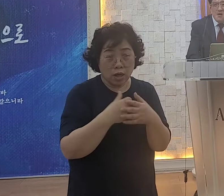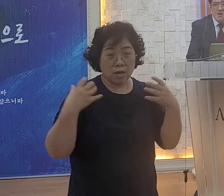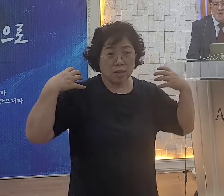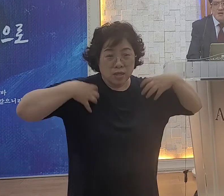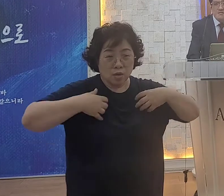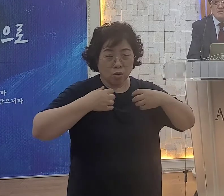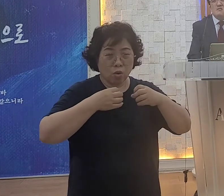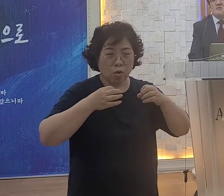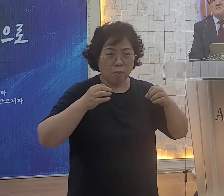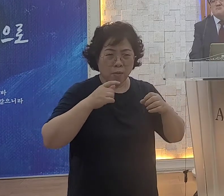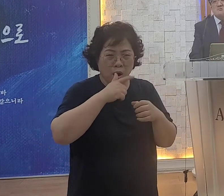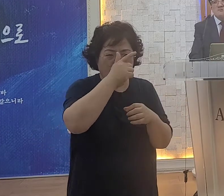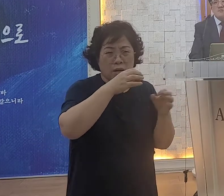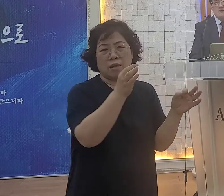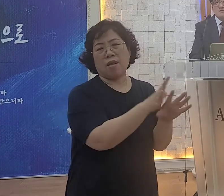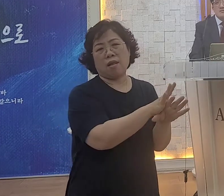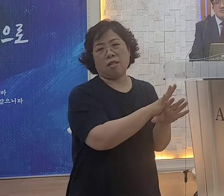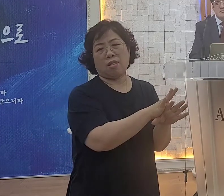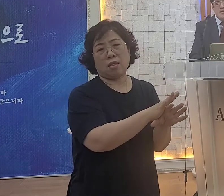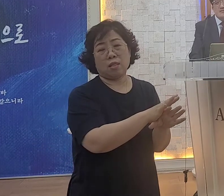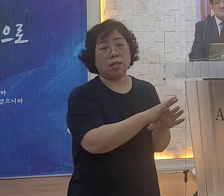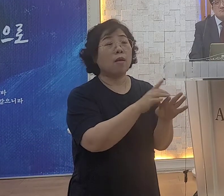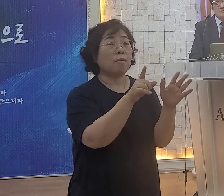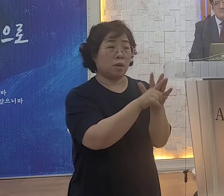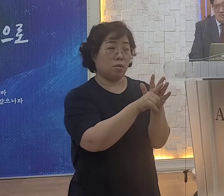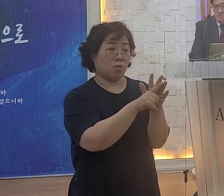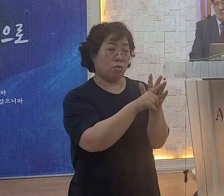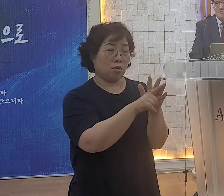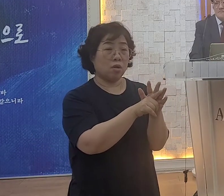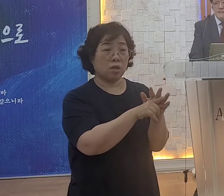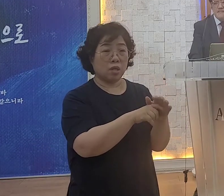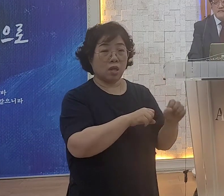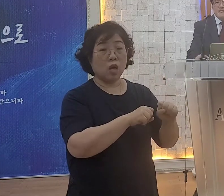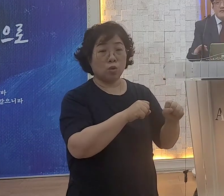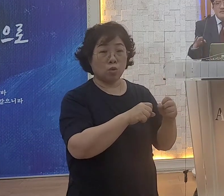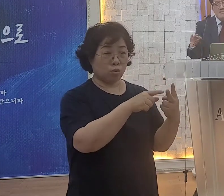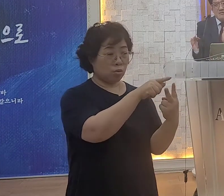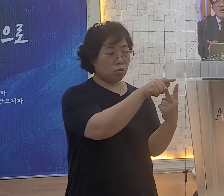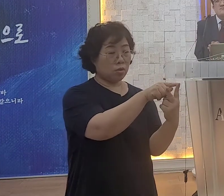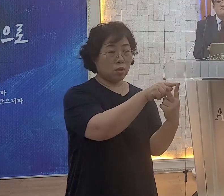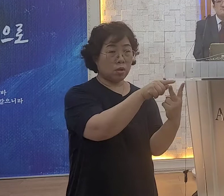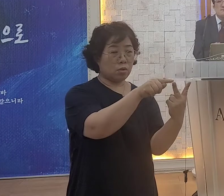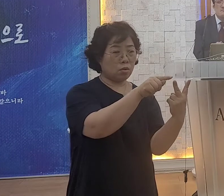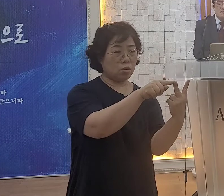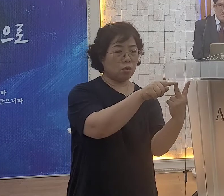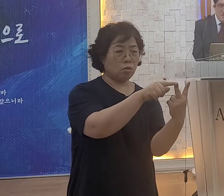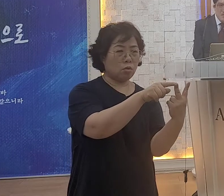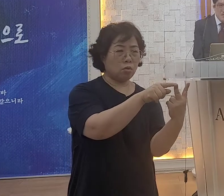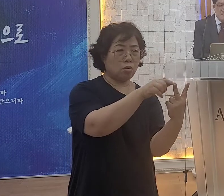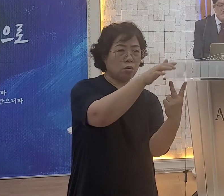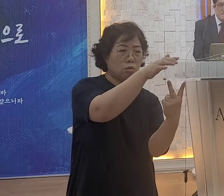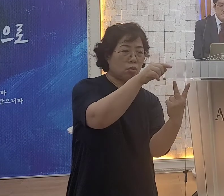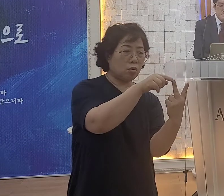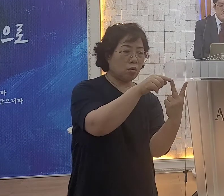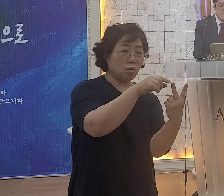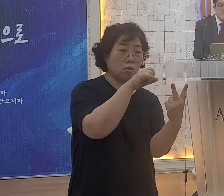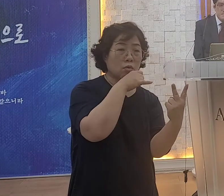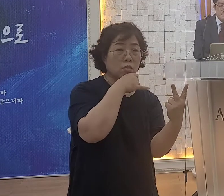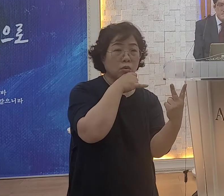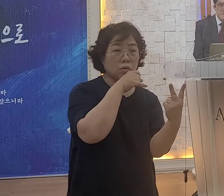사라졌다. 이렇게 믿고 그 한 순념소를 보내고요. 나머지 한 순념소는 어떻게 될까요?